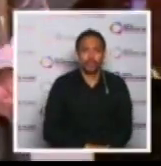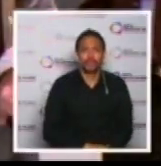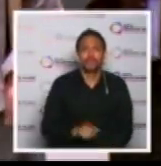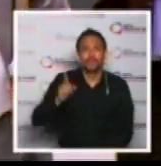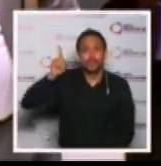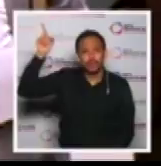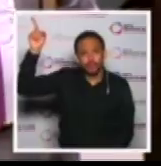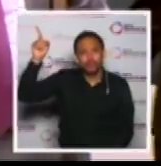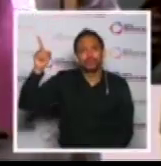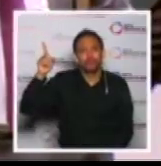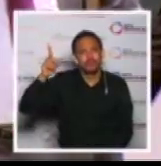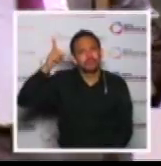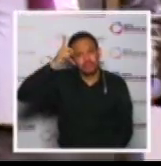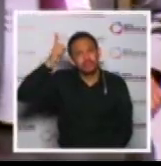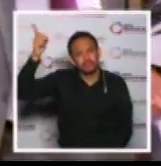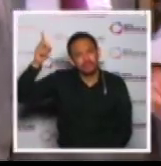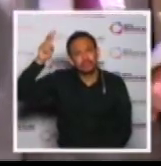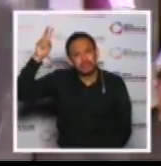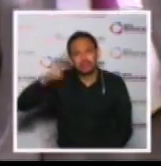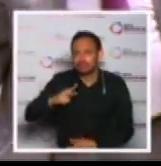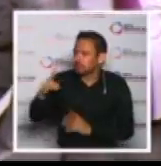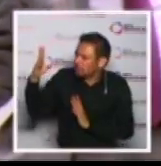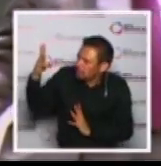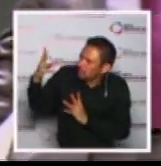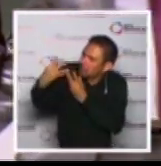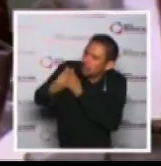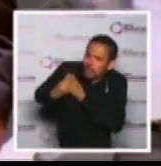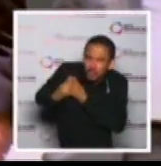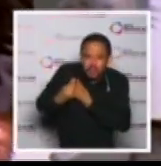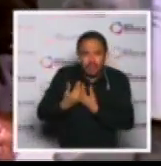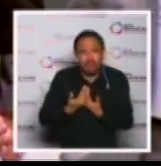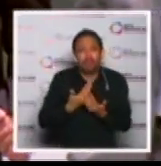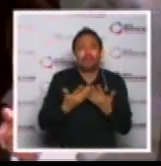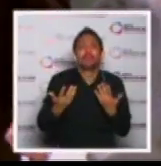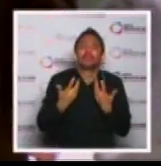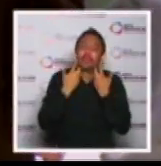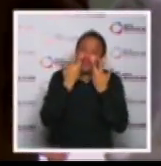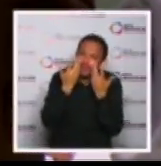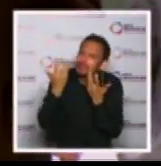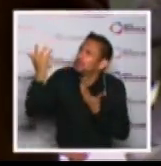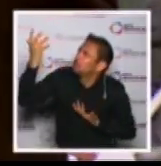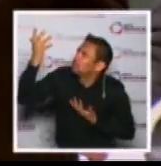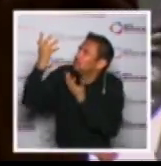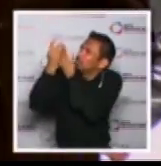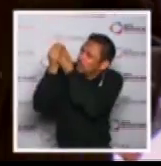Tú eres, Señor, parte nuestra. Queremos ser parte